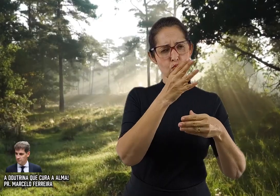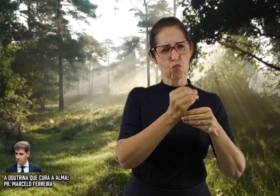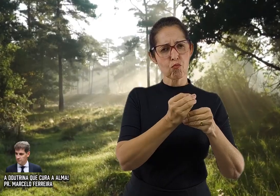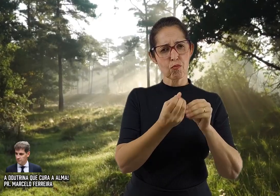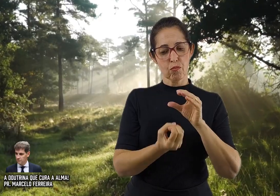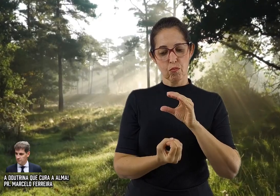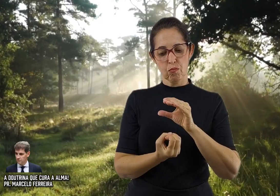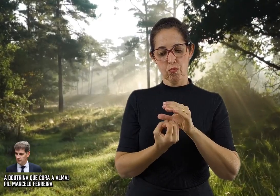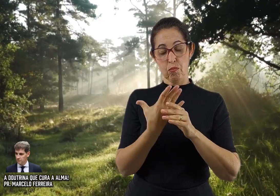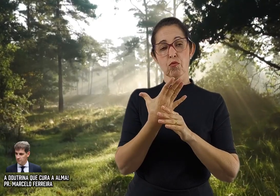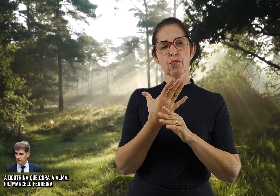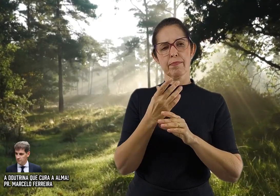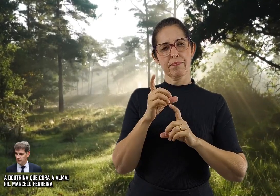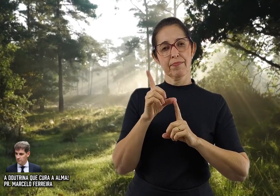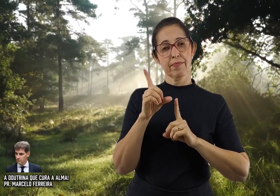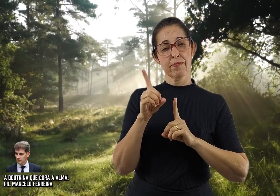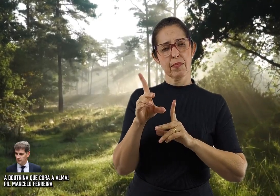formado por